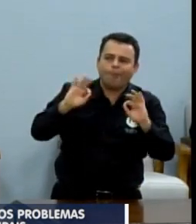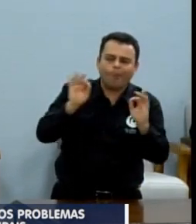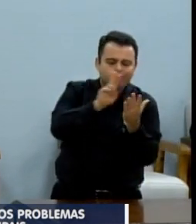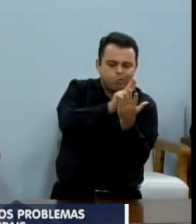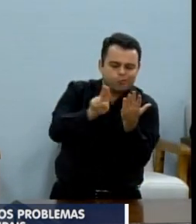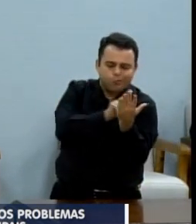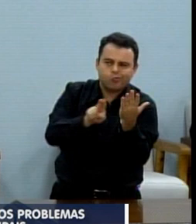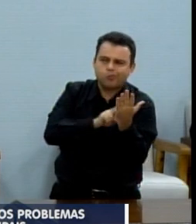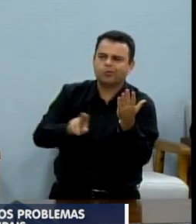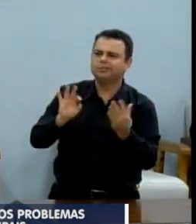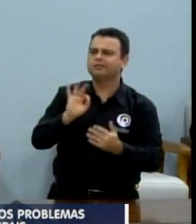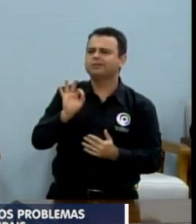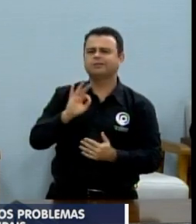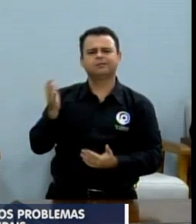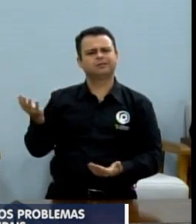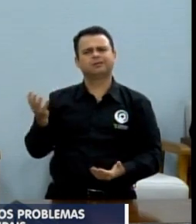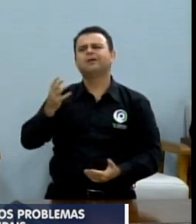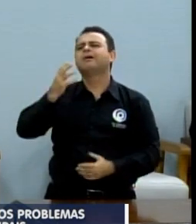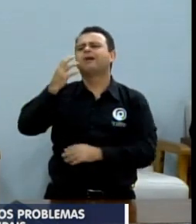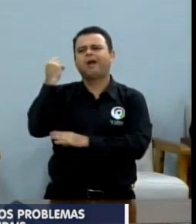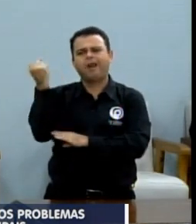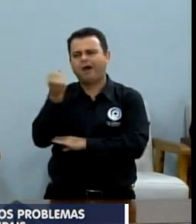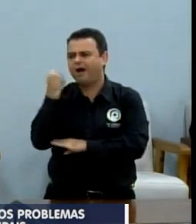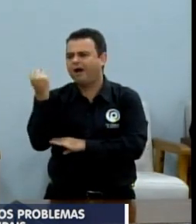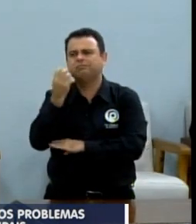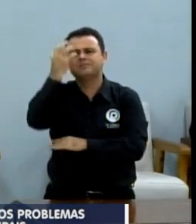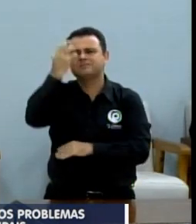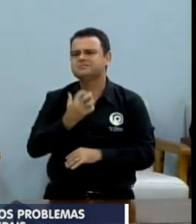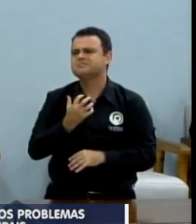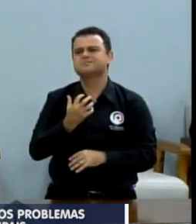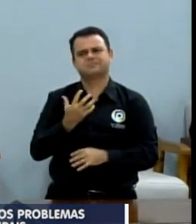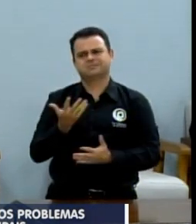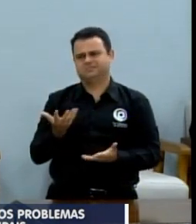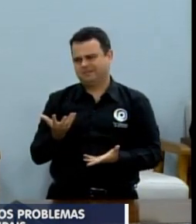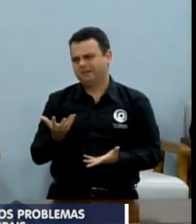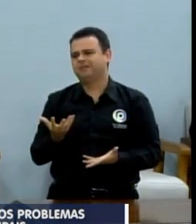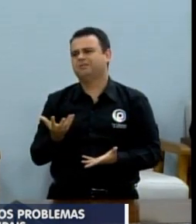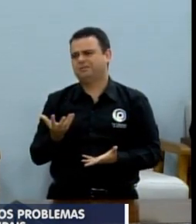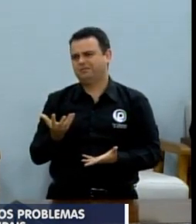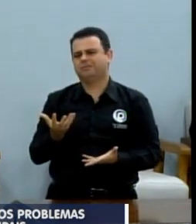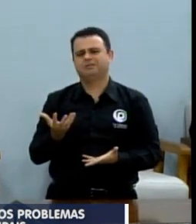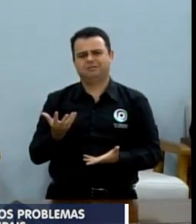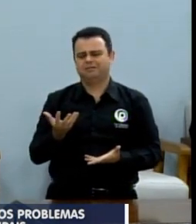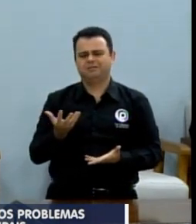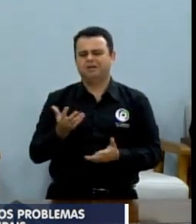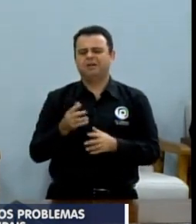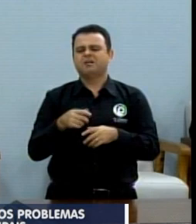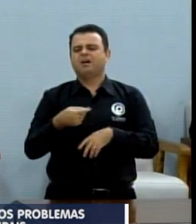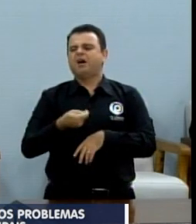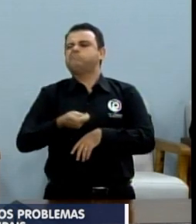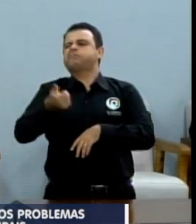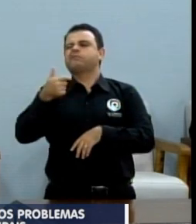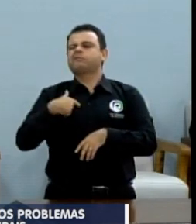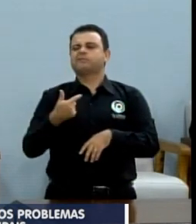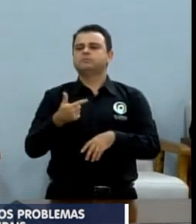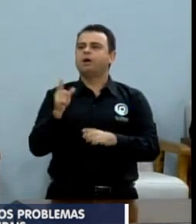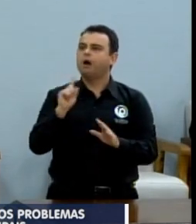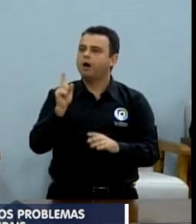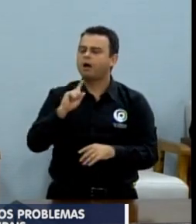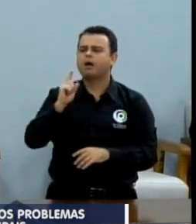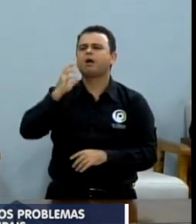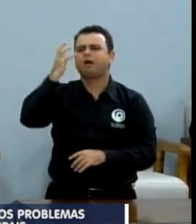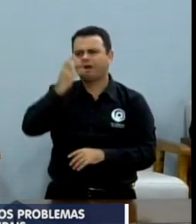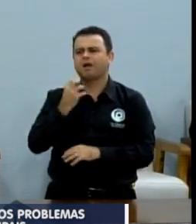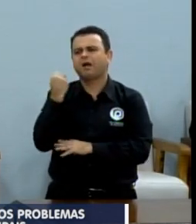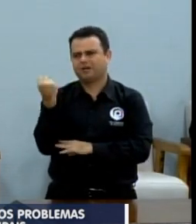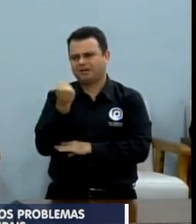reformas isso é muito grave isso é muito sério isso não é pouco sério e